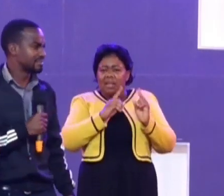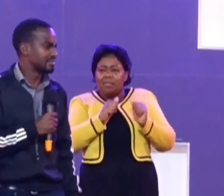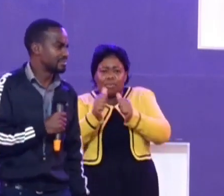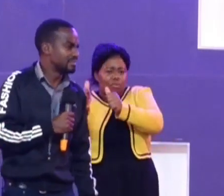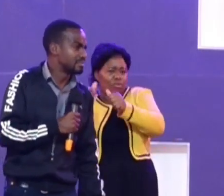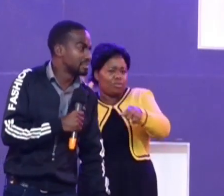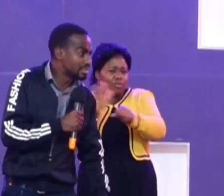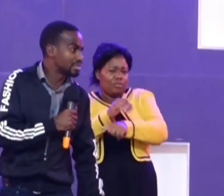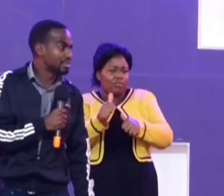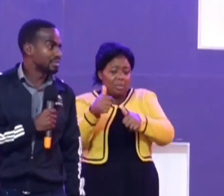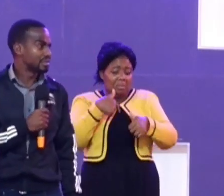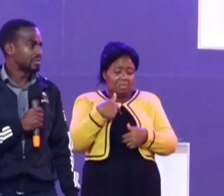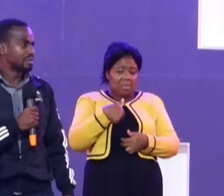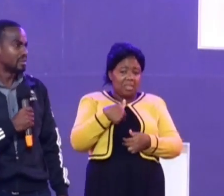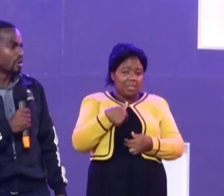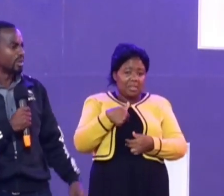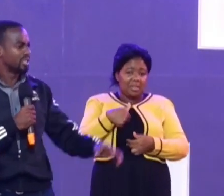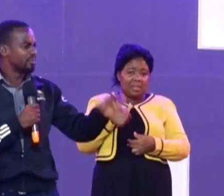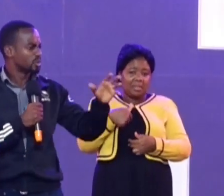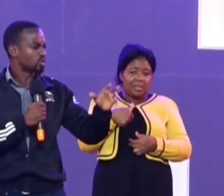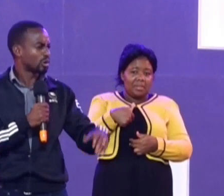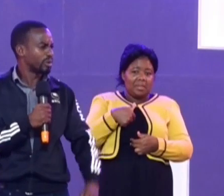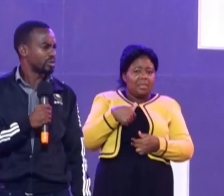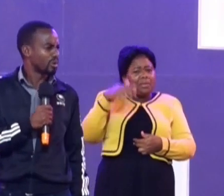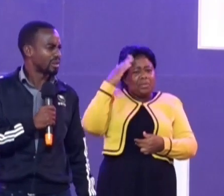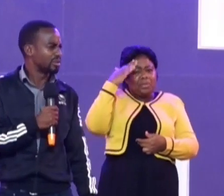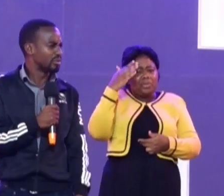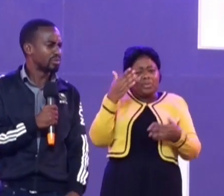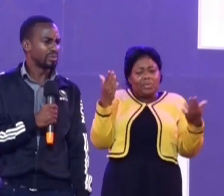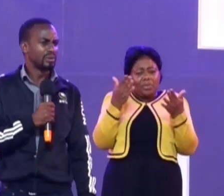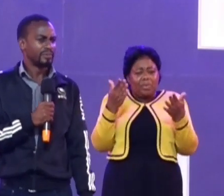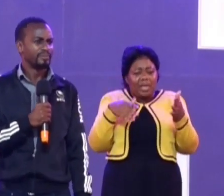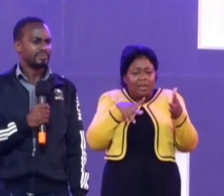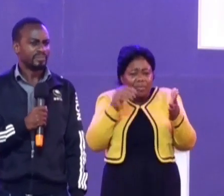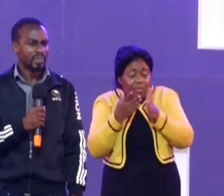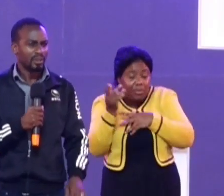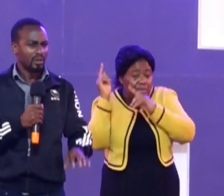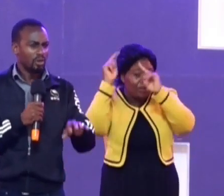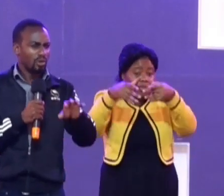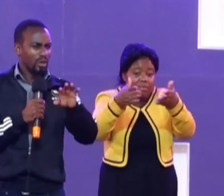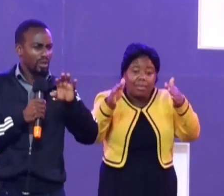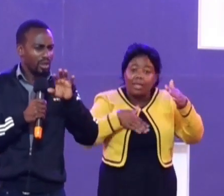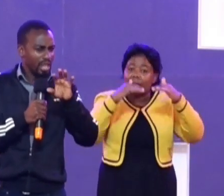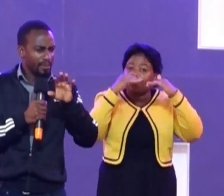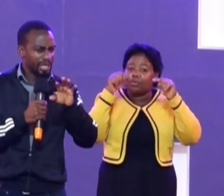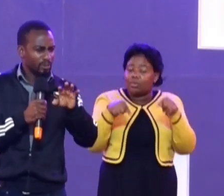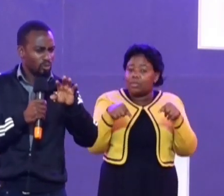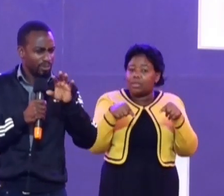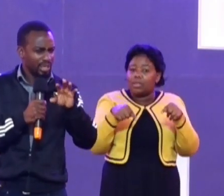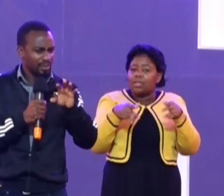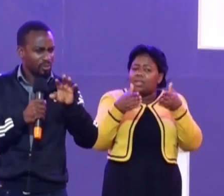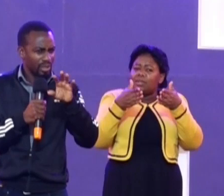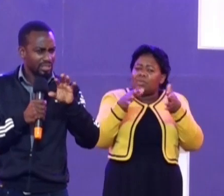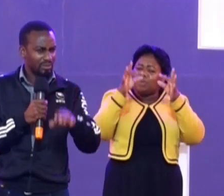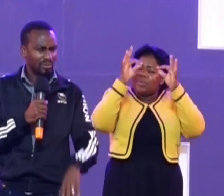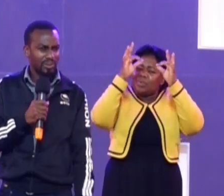full apostle. Nze. Me. Omanje mpisho kutuka kuendi olwale. Do you know what I've gone through to be what I am today? Ebete